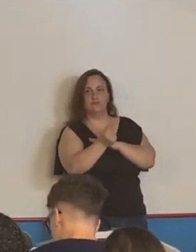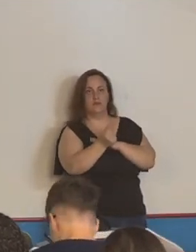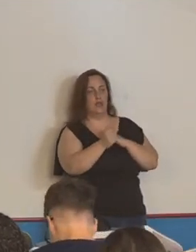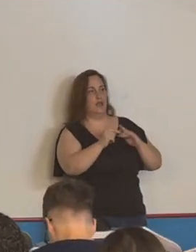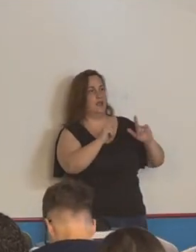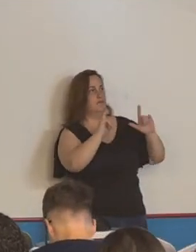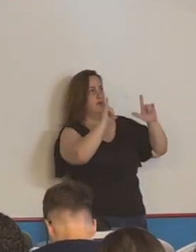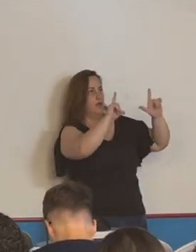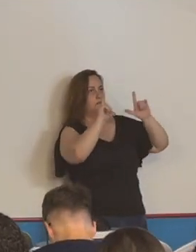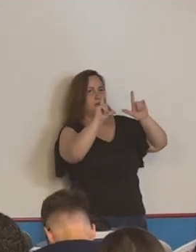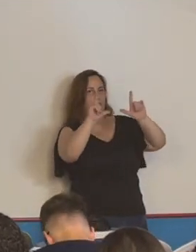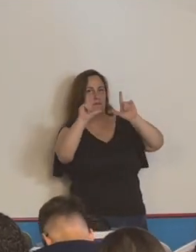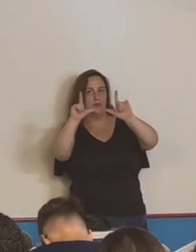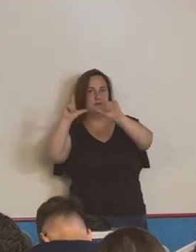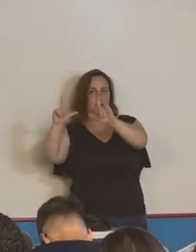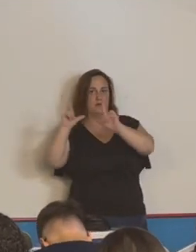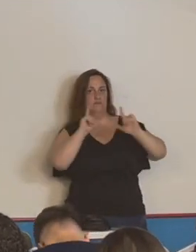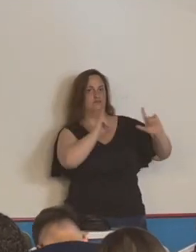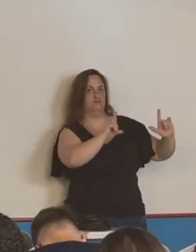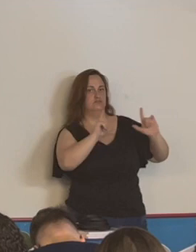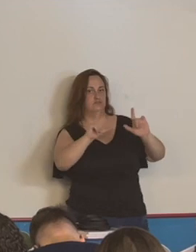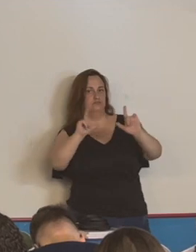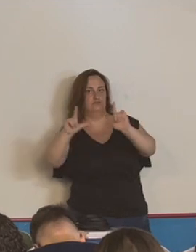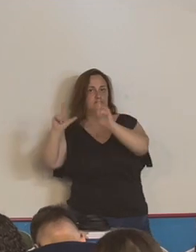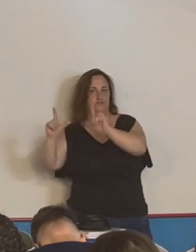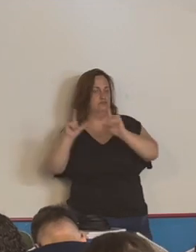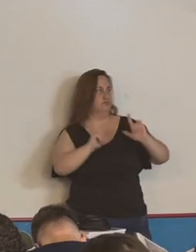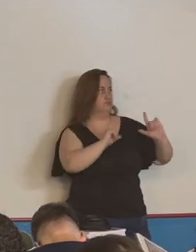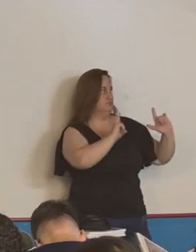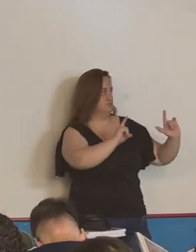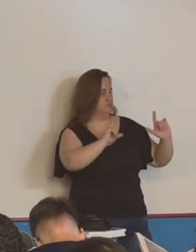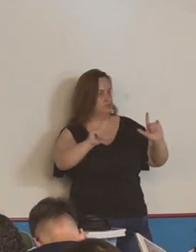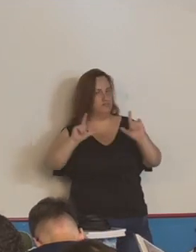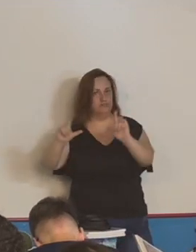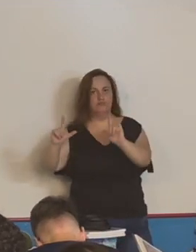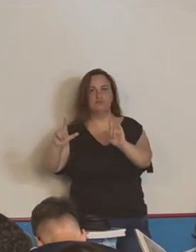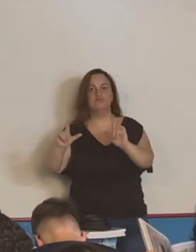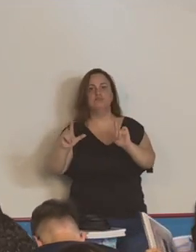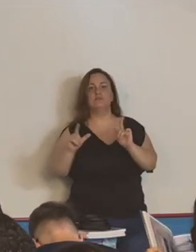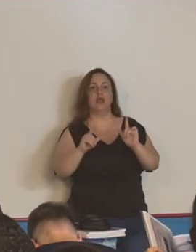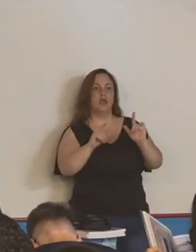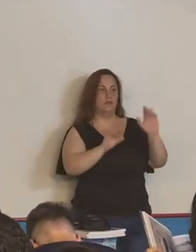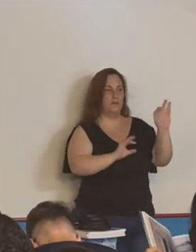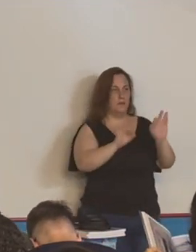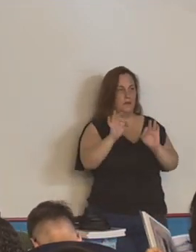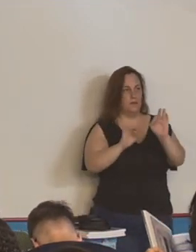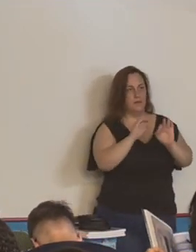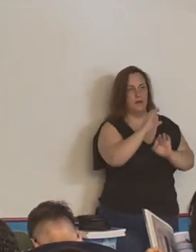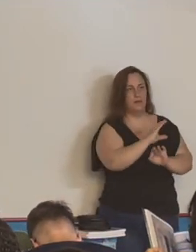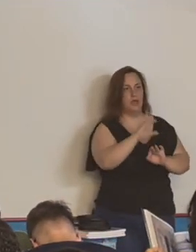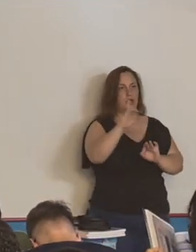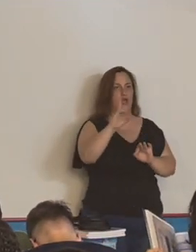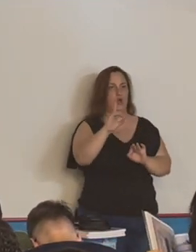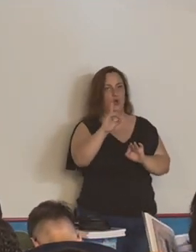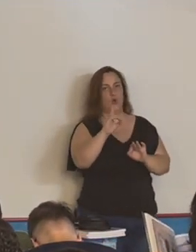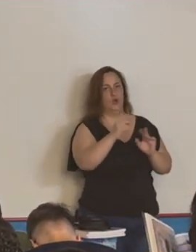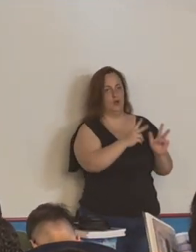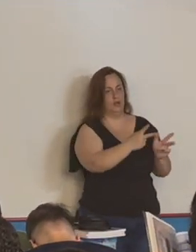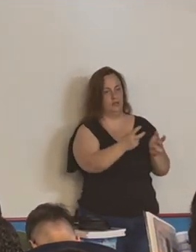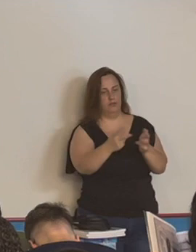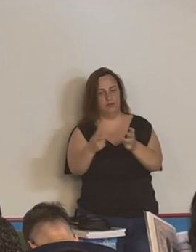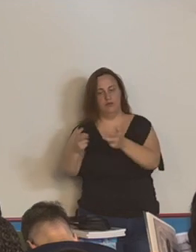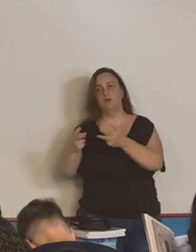elite, para coordenar toda essa junção de, né, para coordenar a própria instituição e para captar recursos,